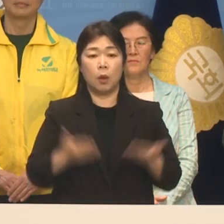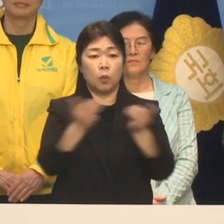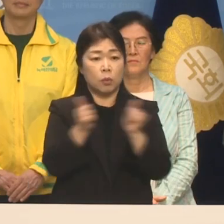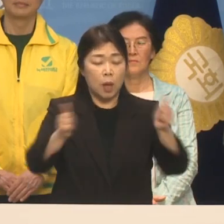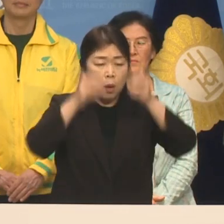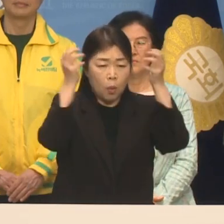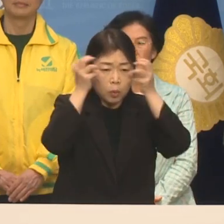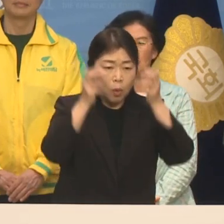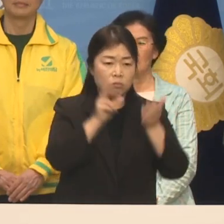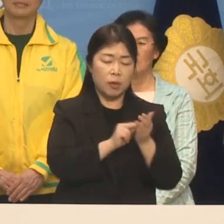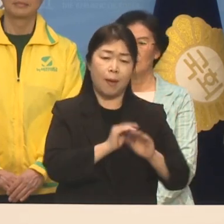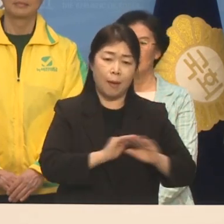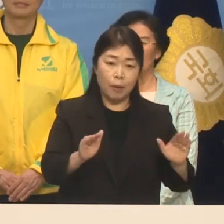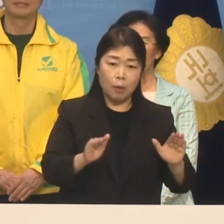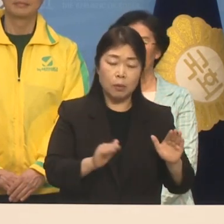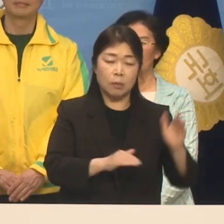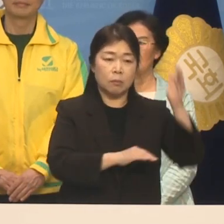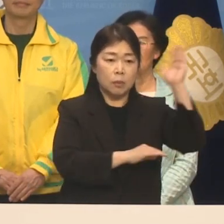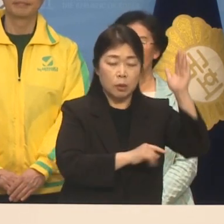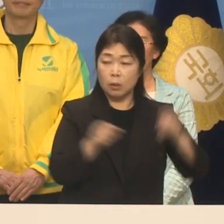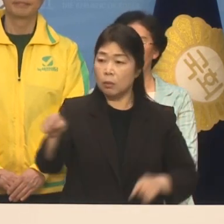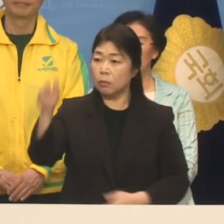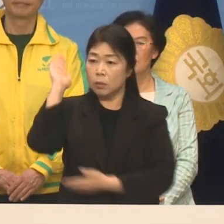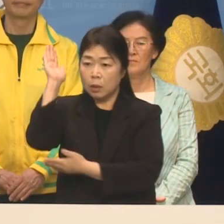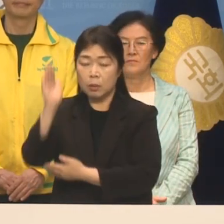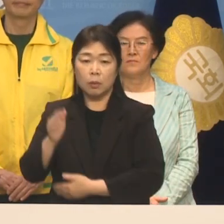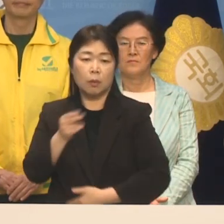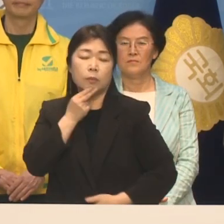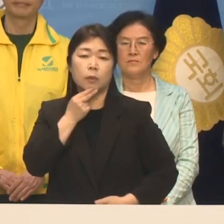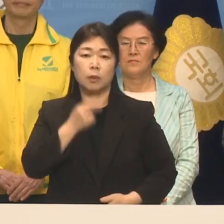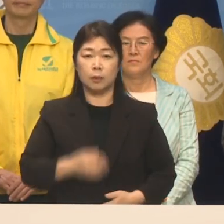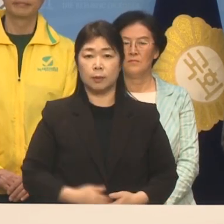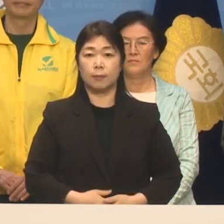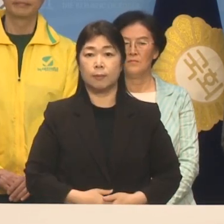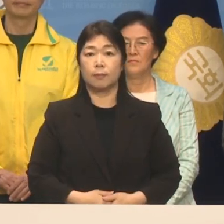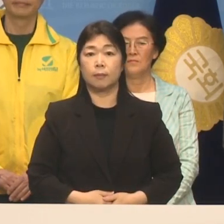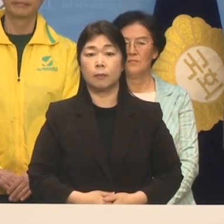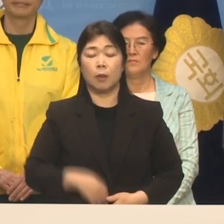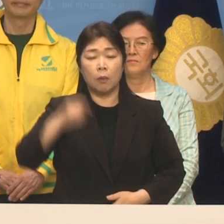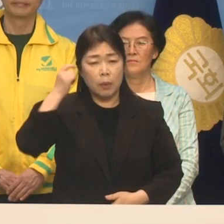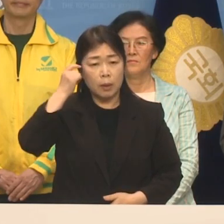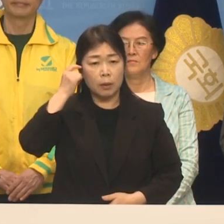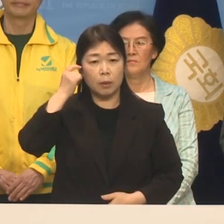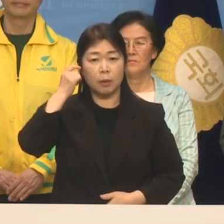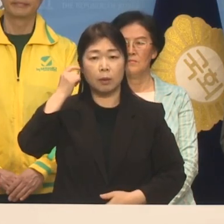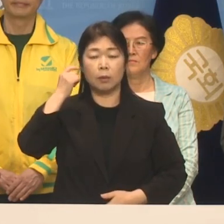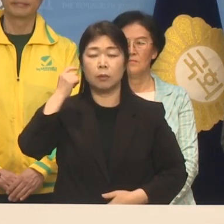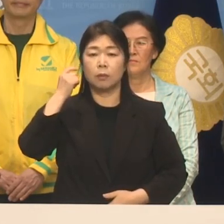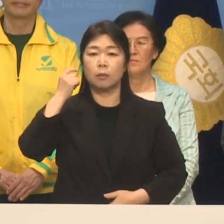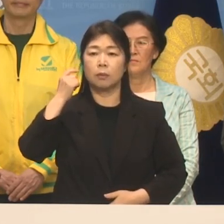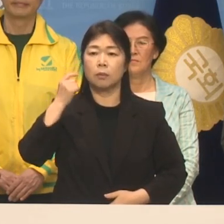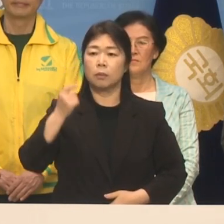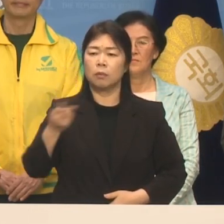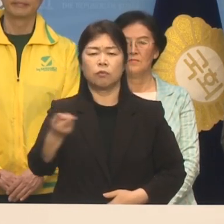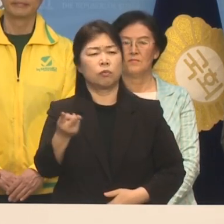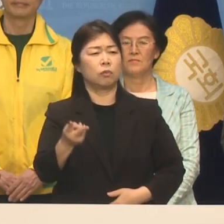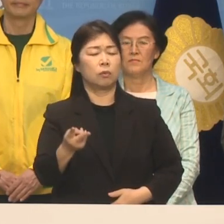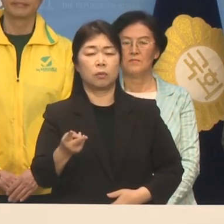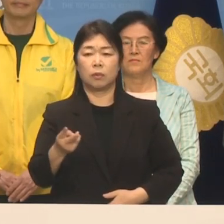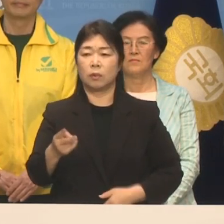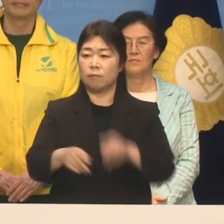고통을 해결하겠다는 이야기도 단 한마디도 없습니다. 왜 그럴까? 그들은 노동을